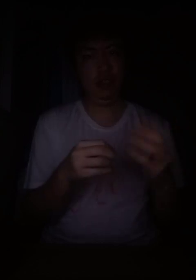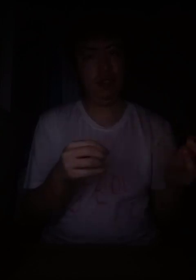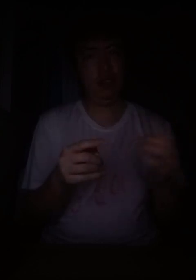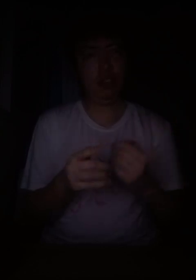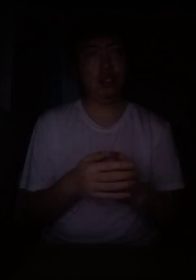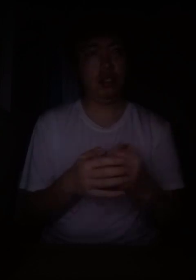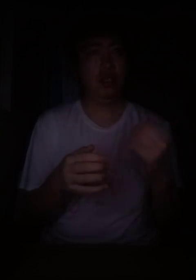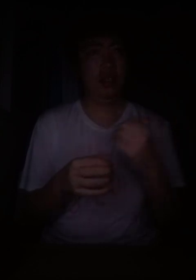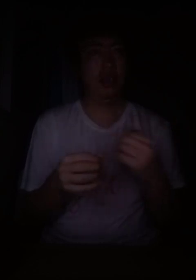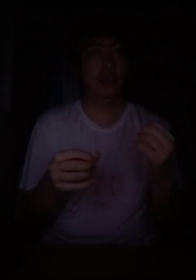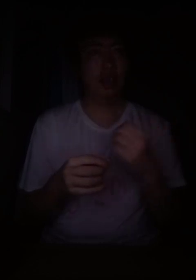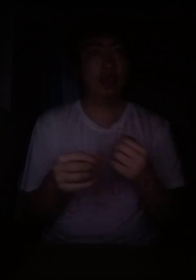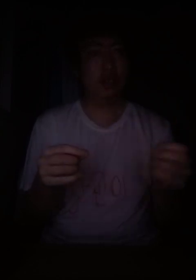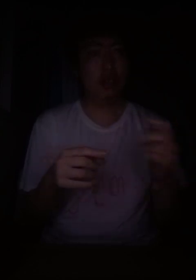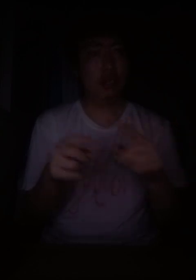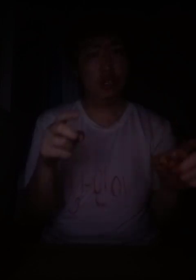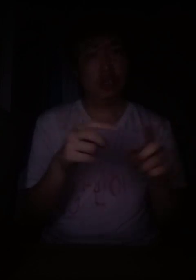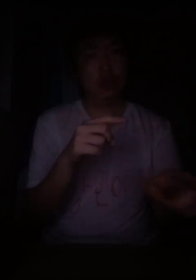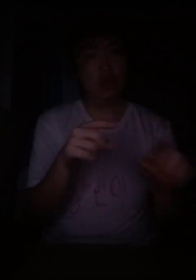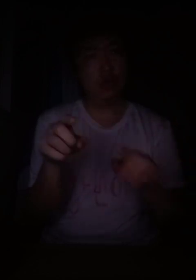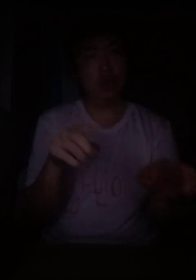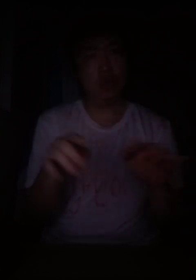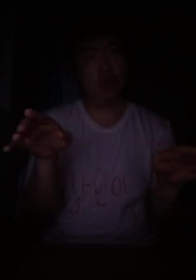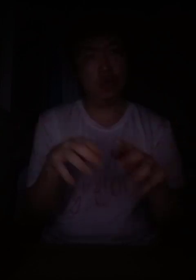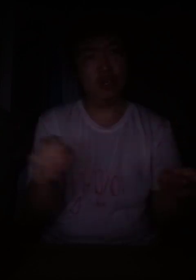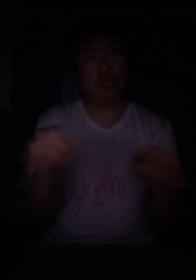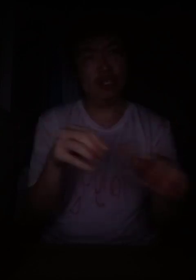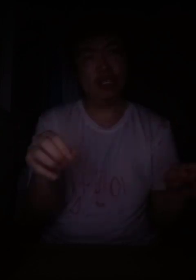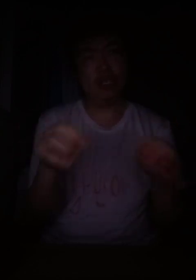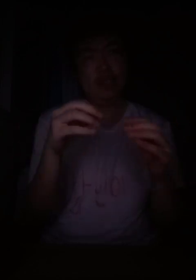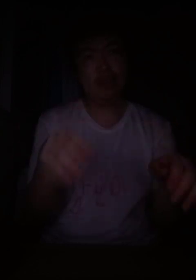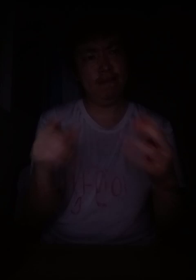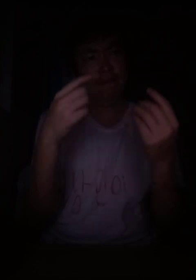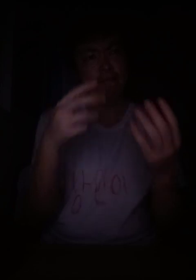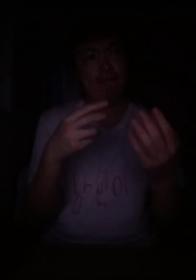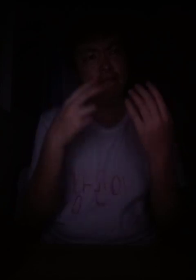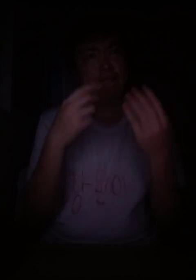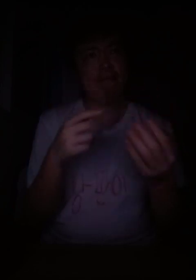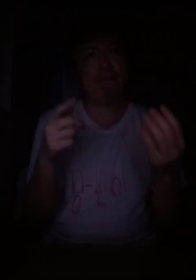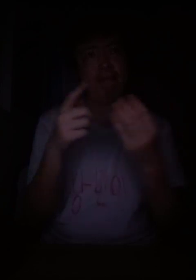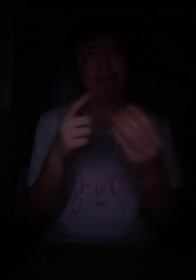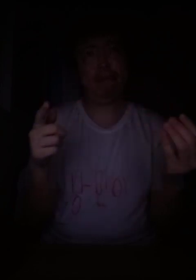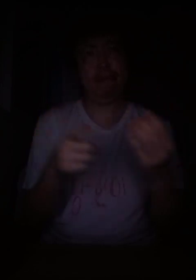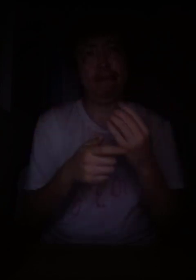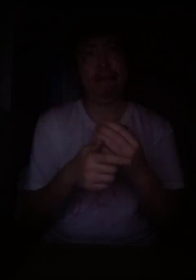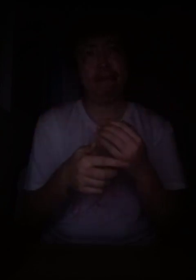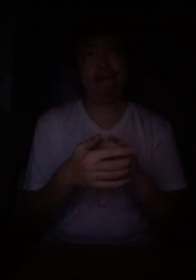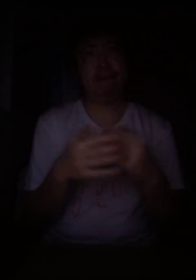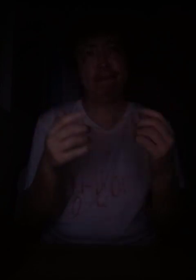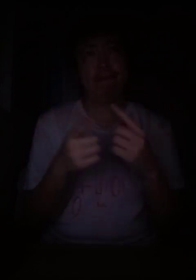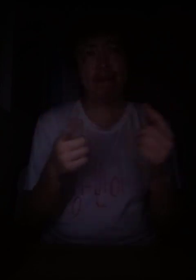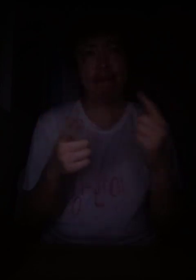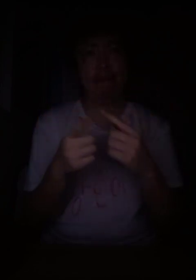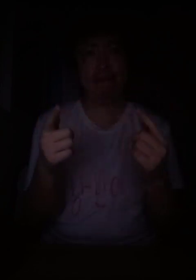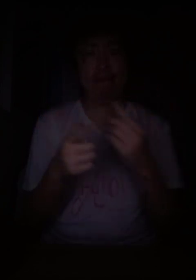한켠에선 거센 물살이 폭포수처럼 주차장 안으로 계속 밀려듭니다. 큰 사고로 이어지지 않은 게